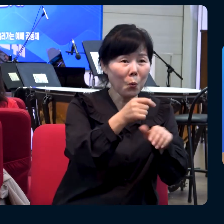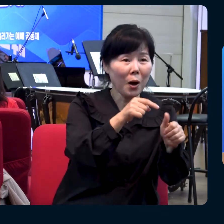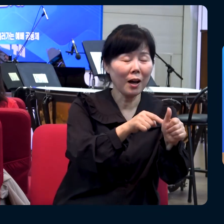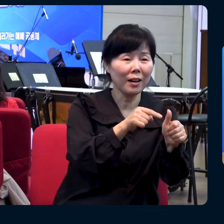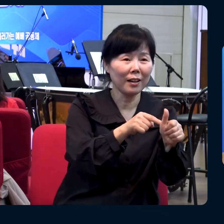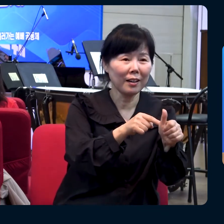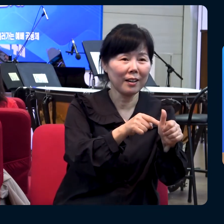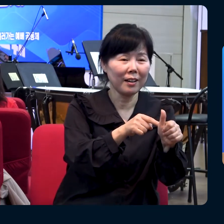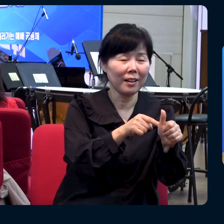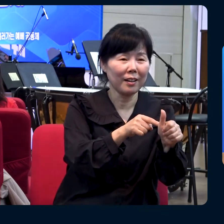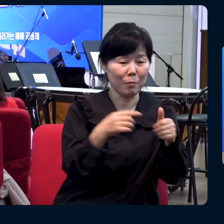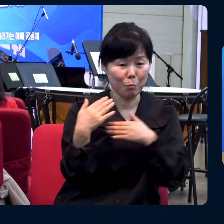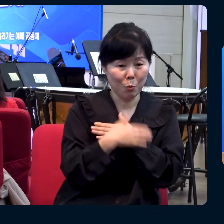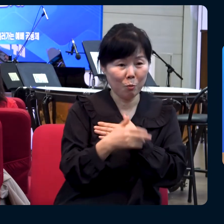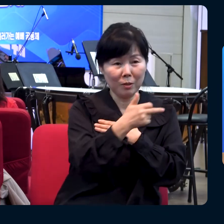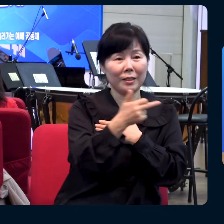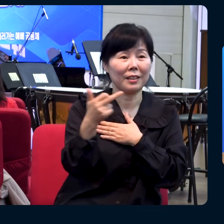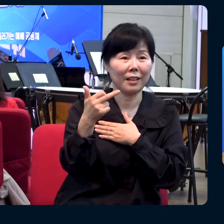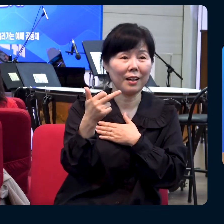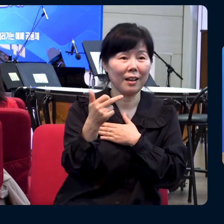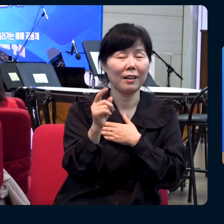한국에서 제일 큰 옷 사이즈가 뭐예요?